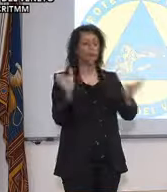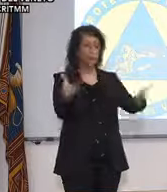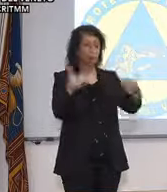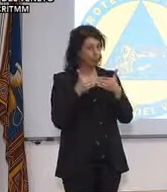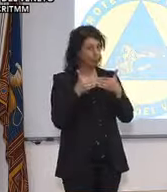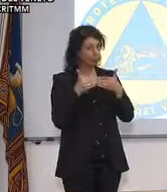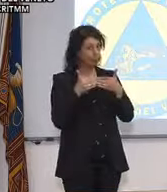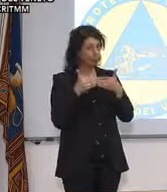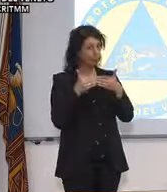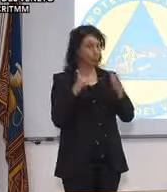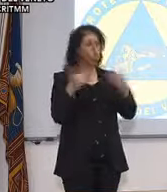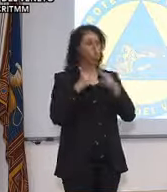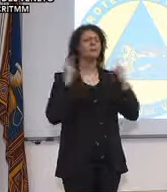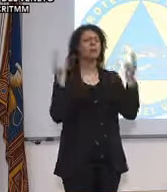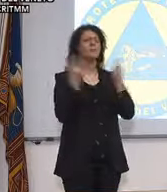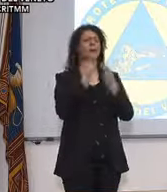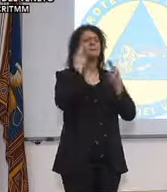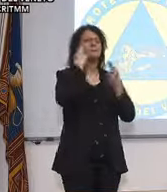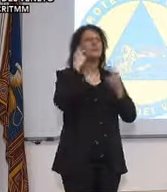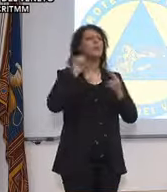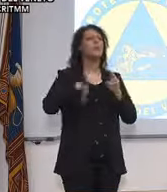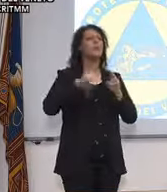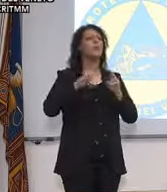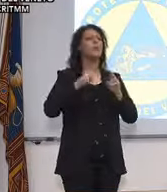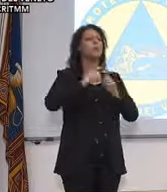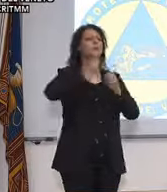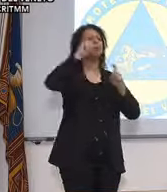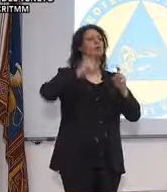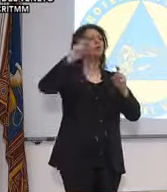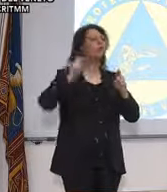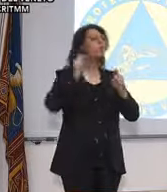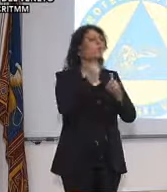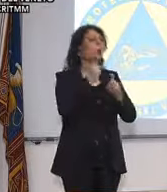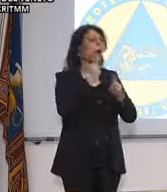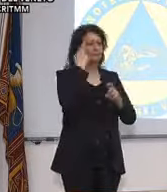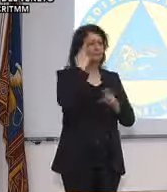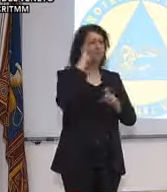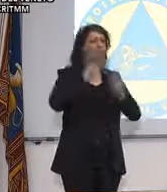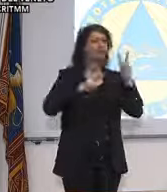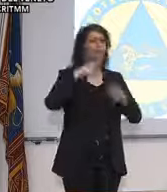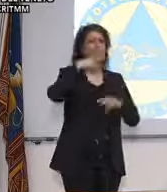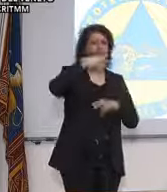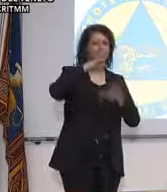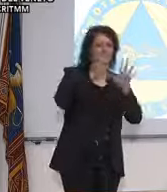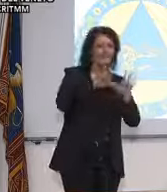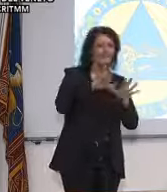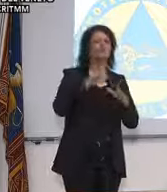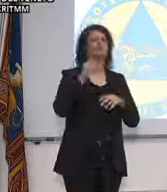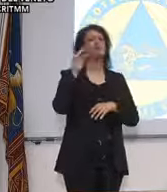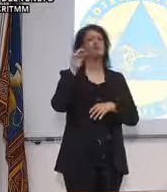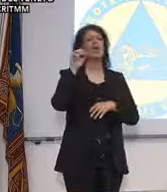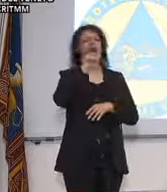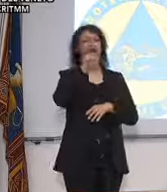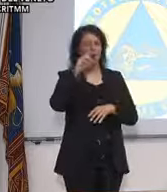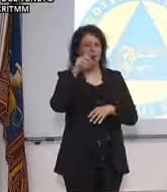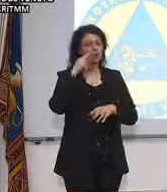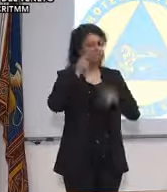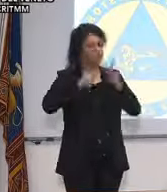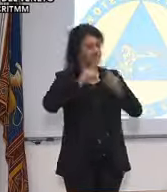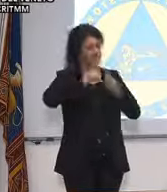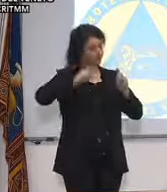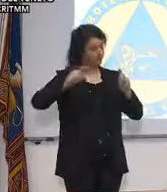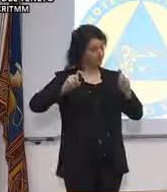sull'inquinamento ambientale, cioè su come è variata la quantità di PM10, di ossidi di azoto, insomma dei principali inquinanti. Il secondo fronte